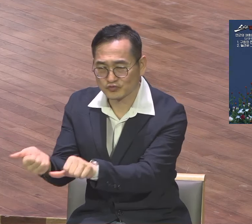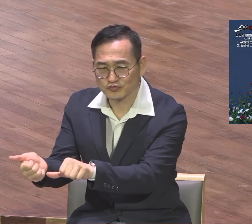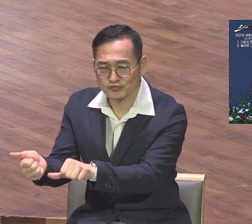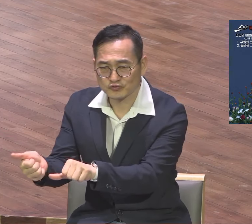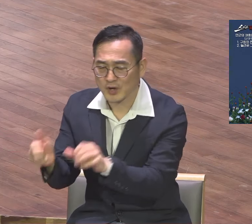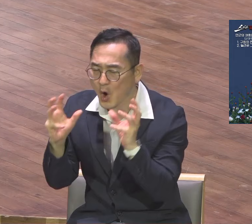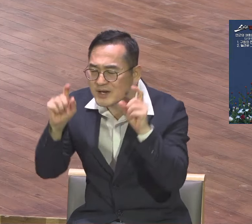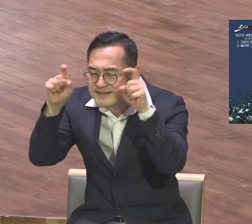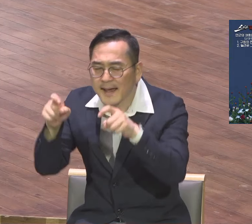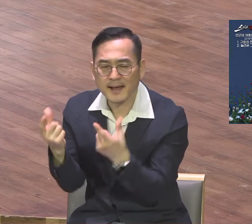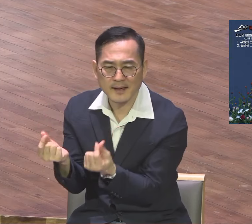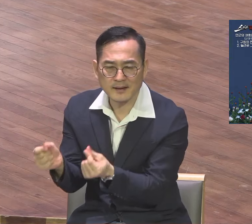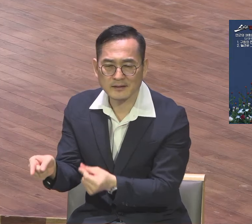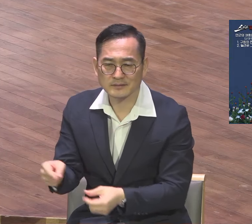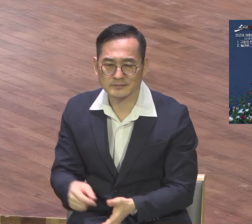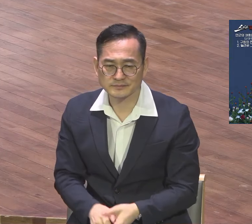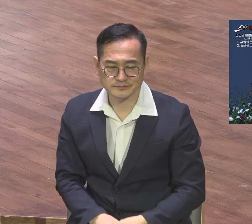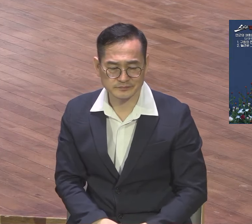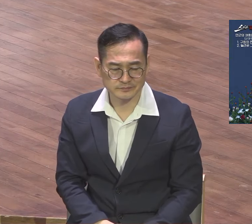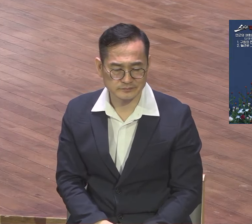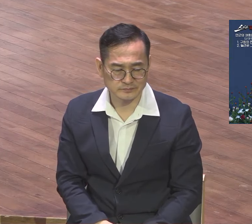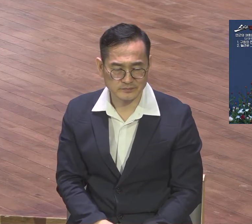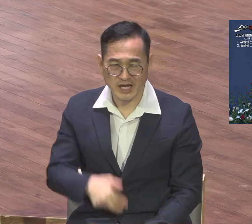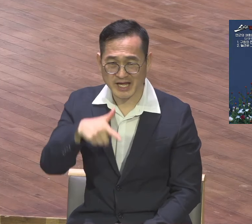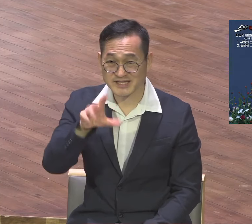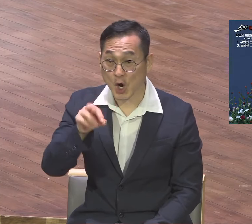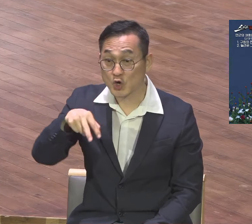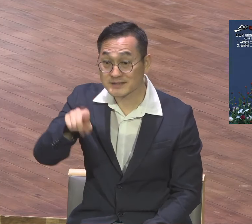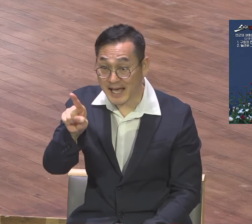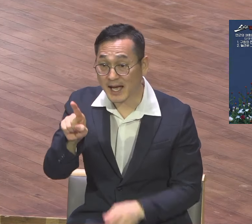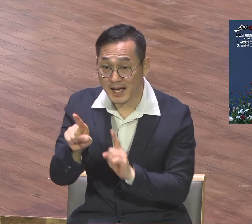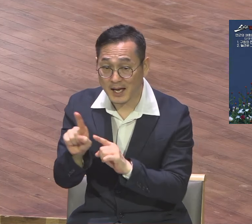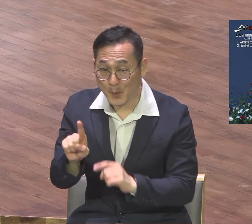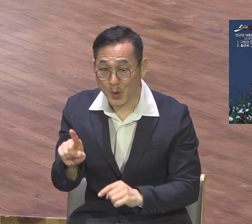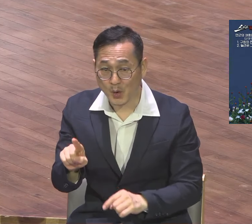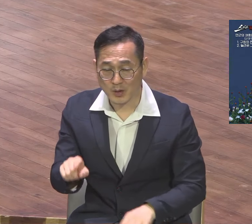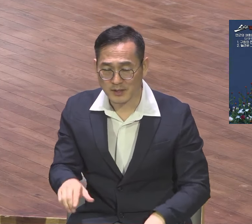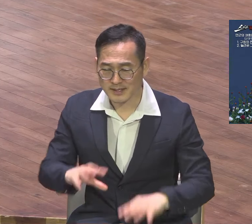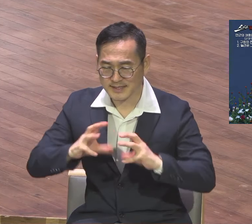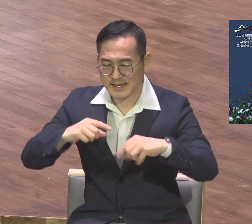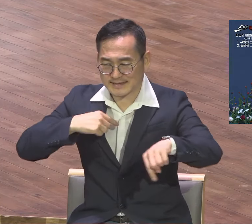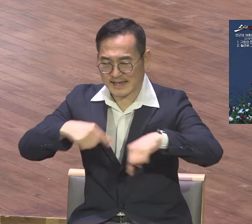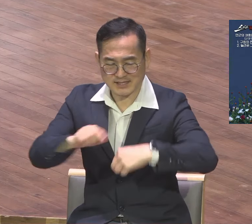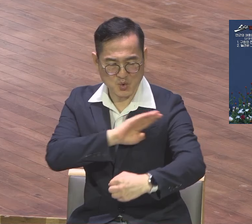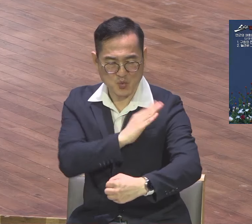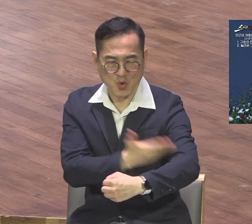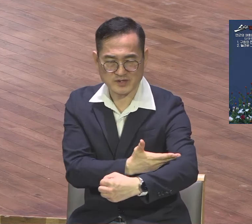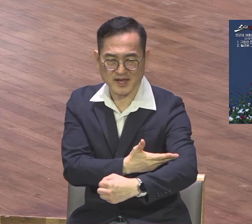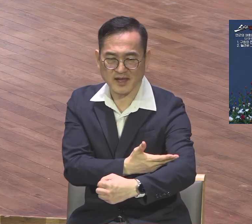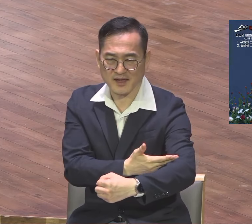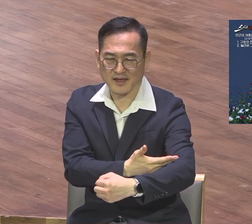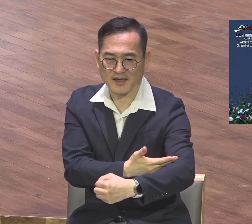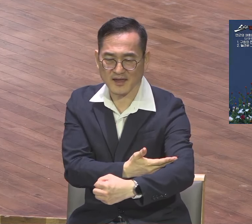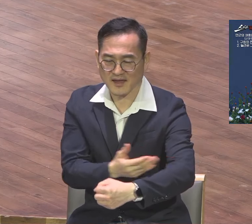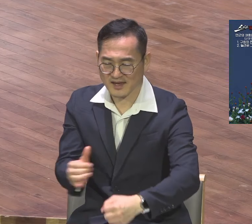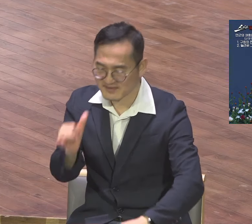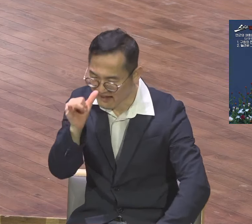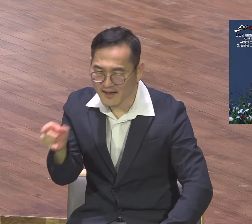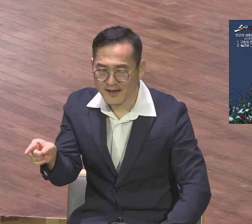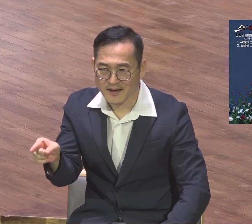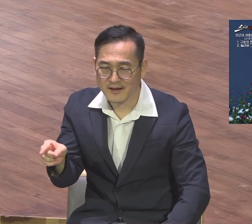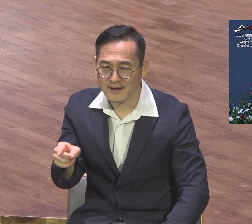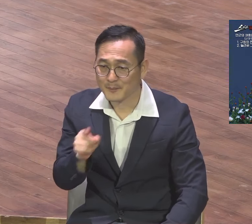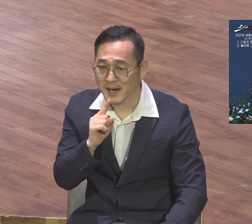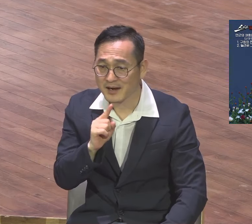그리고 그 어깨에 정사를 메었다. 이 말은 세상을 다스리시는 권세를 주셨다. 그 어깨에 장차 이